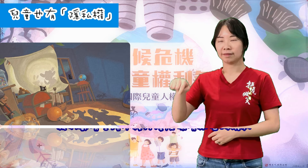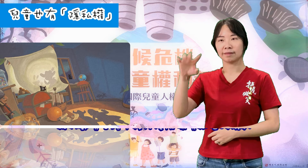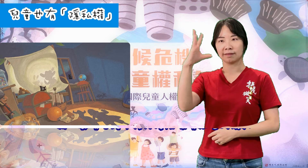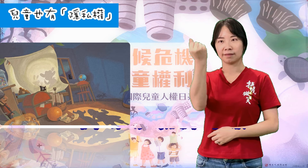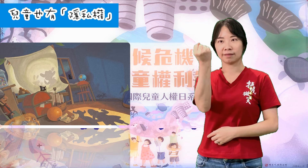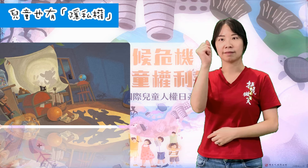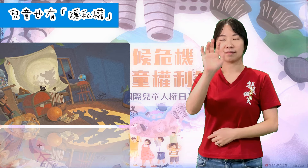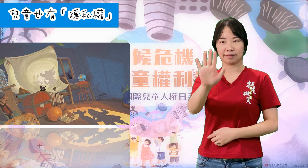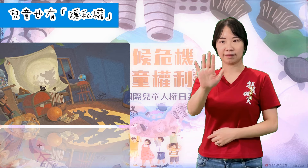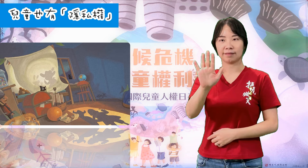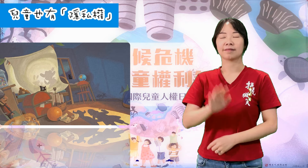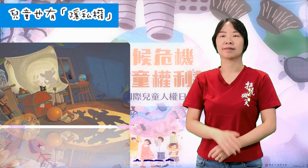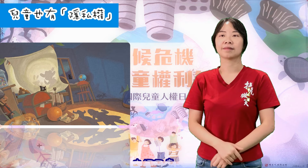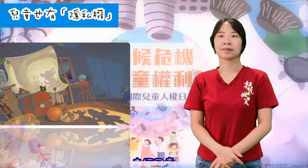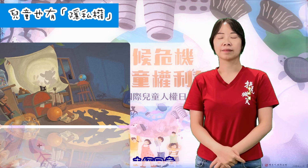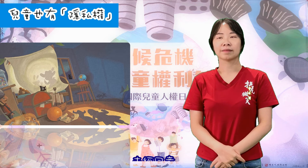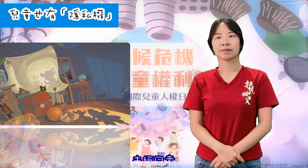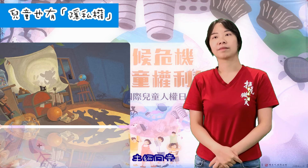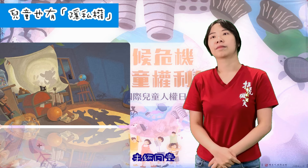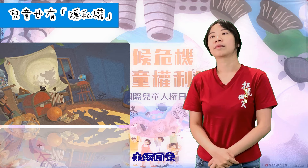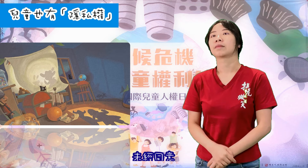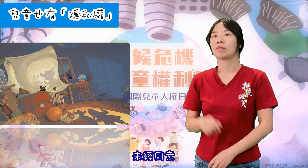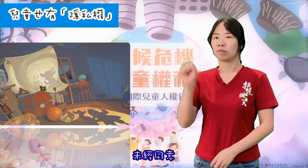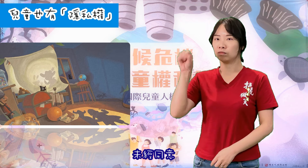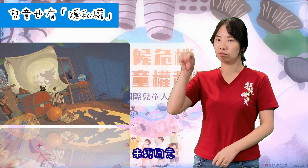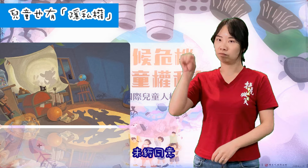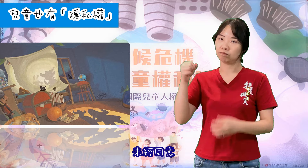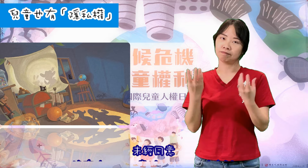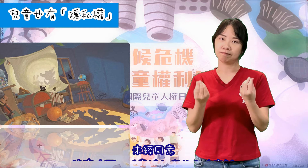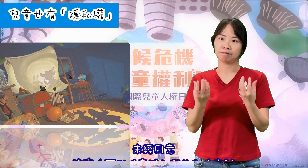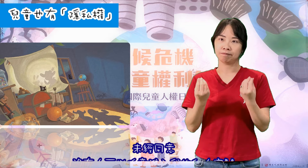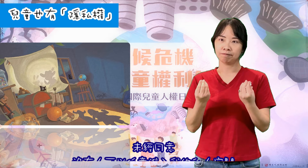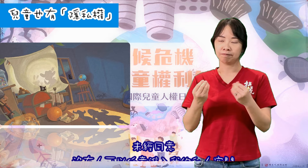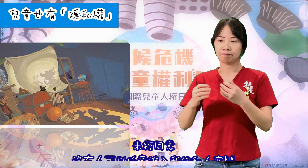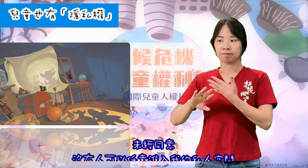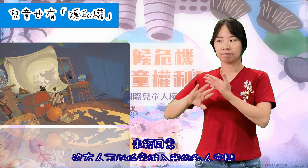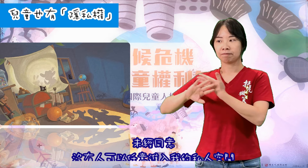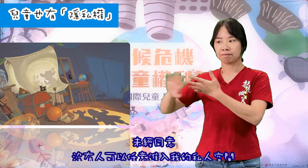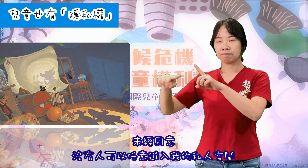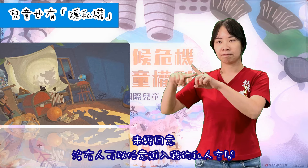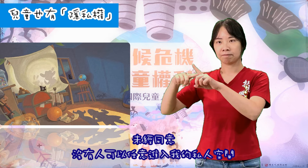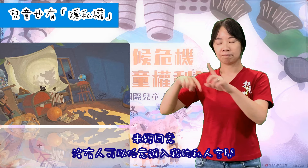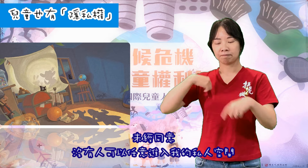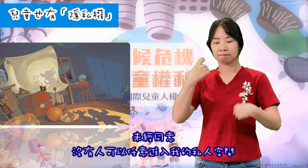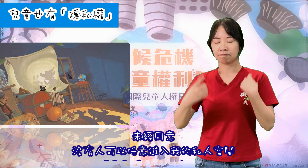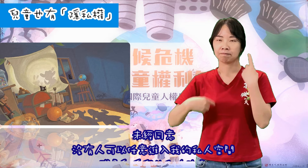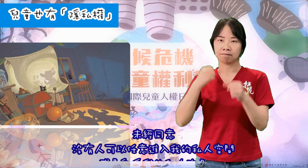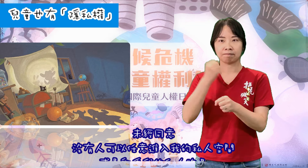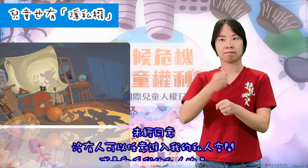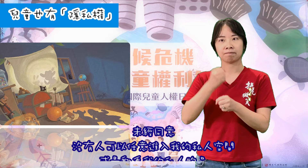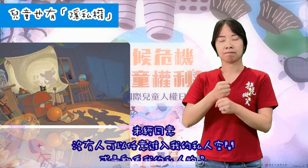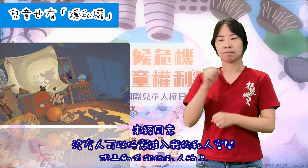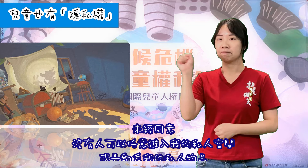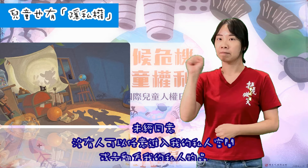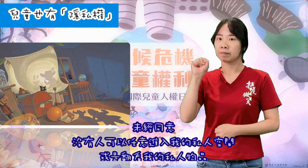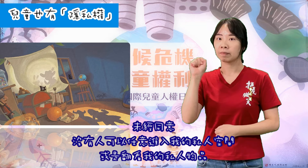未经同意，没有人可以任意进入我的私人空间，或